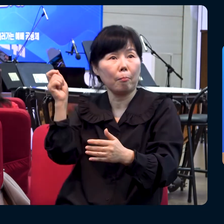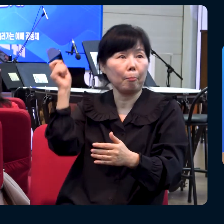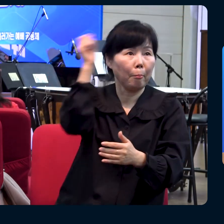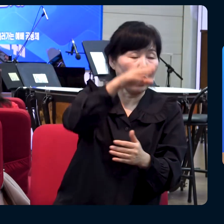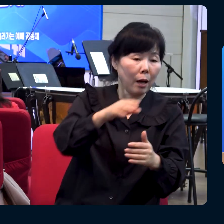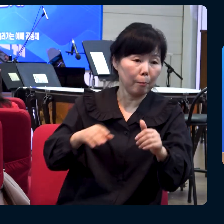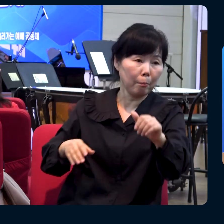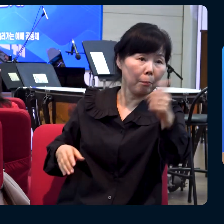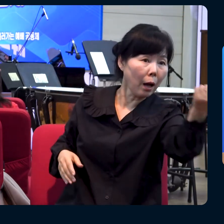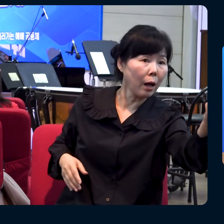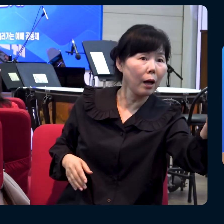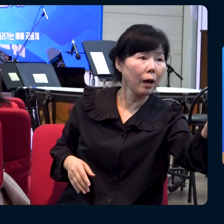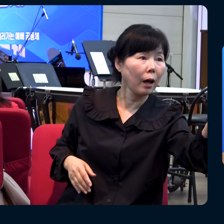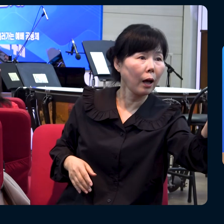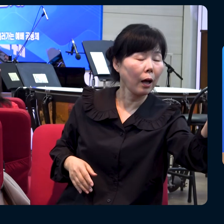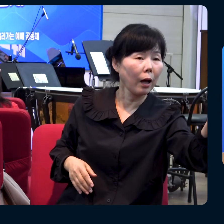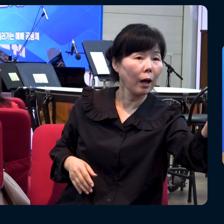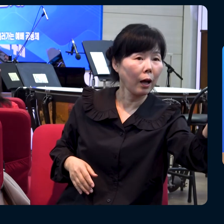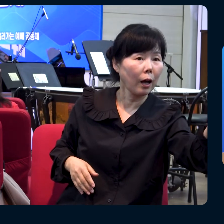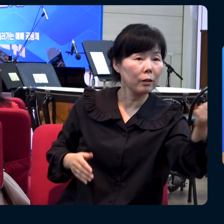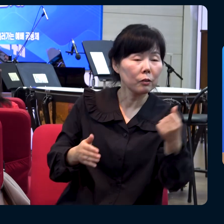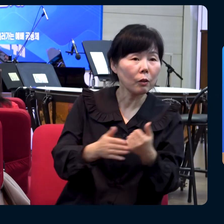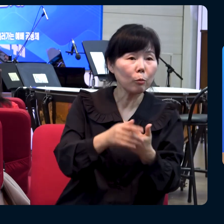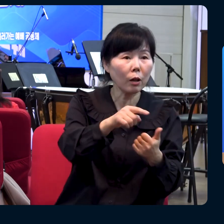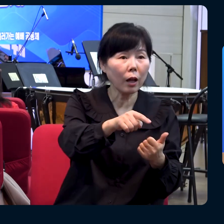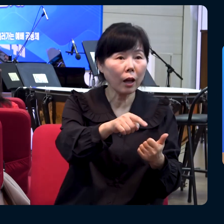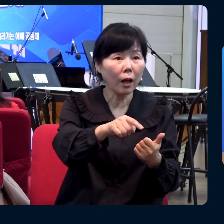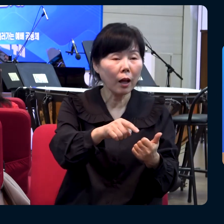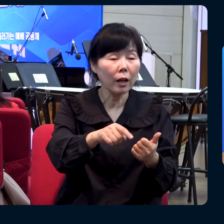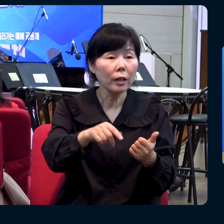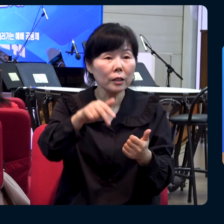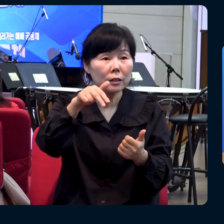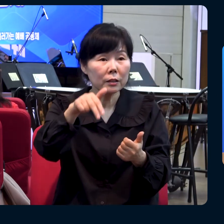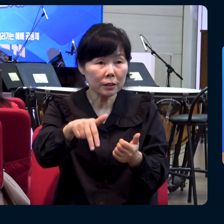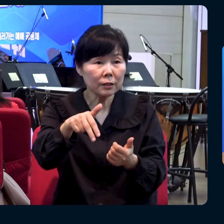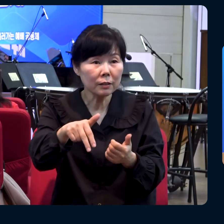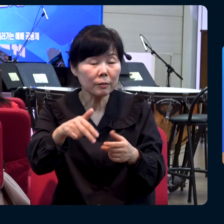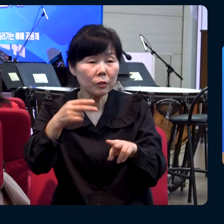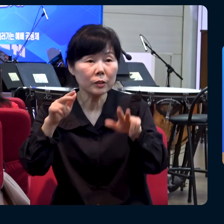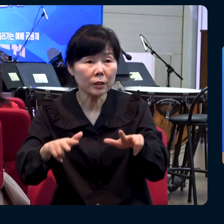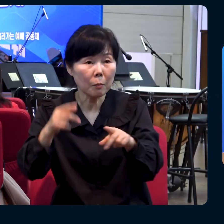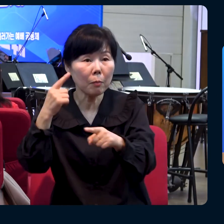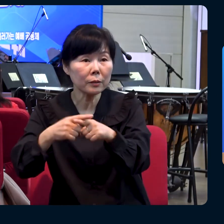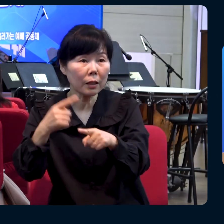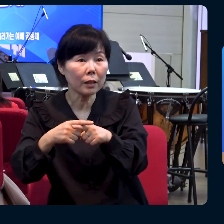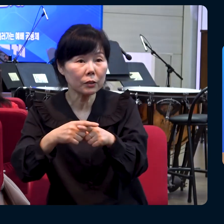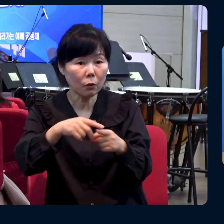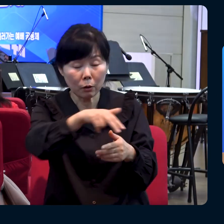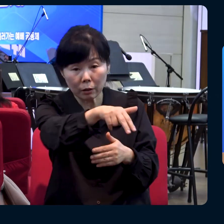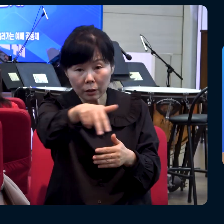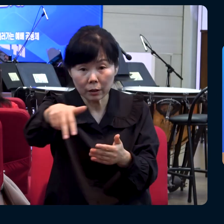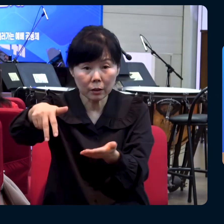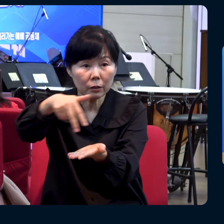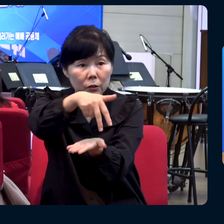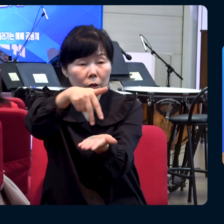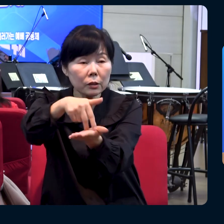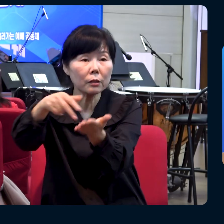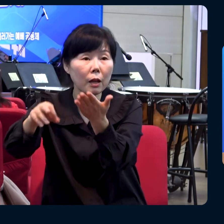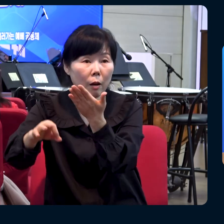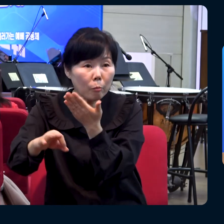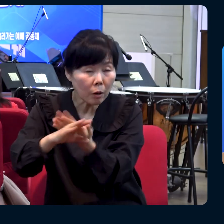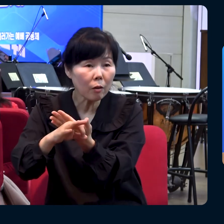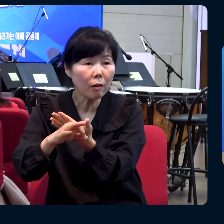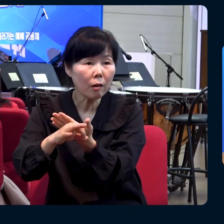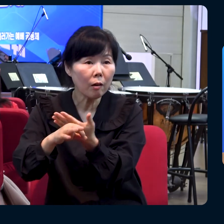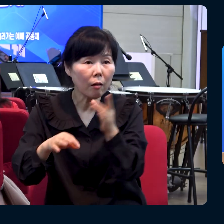마지막 마지막 질문. 그렇다면 이 현장에서 다윗과 골리앗의 전쟁이 있는 이 군인들, 블레셋과 이스라엘 군대가 다 있는 이